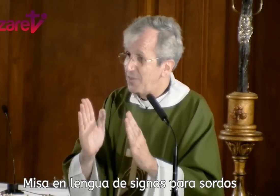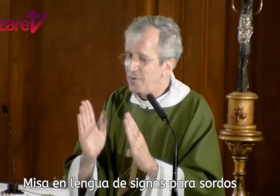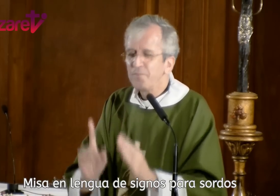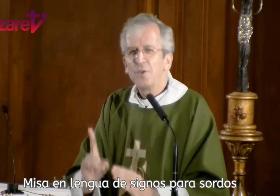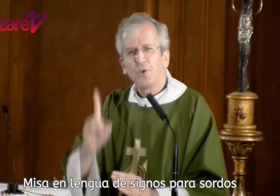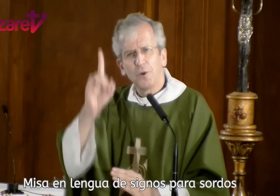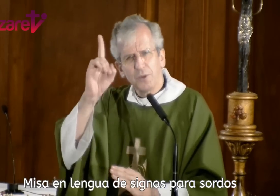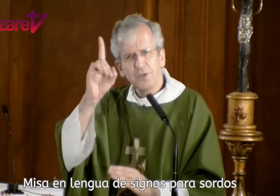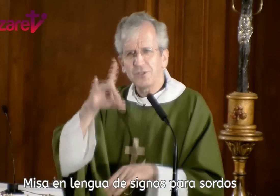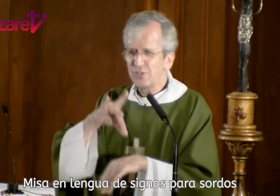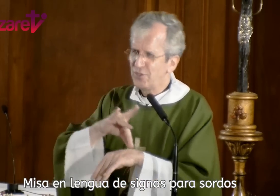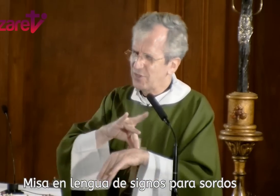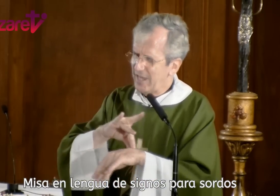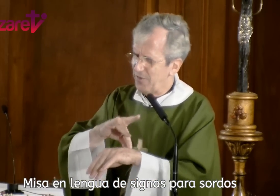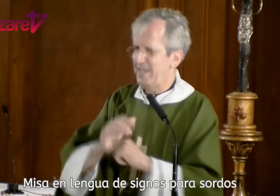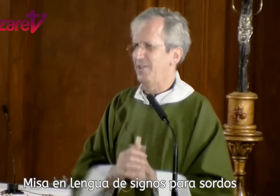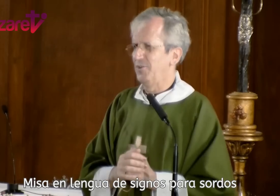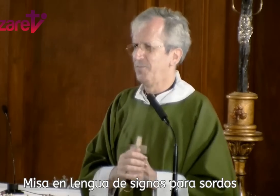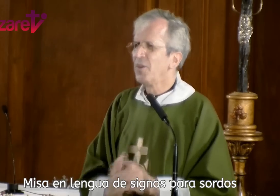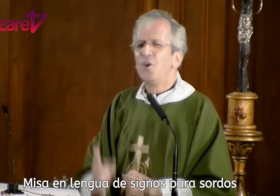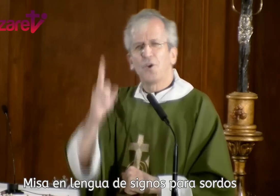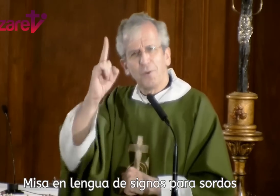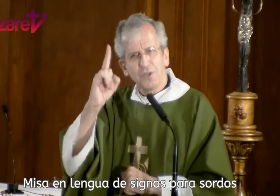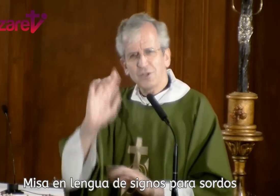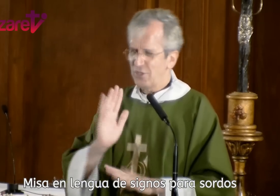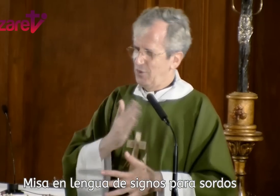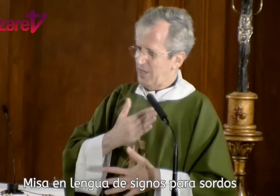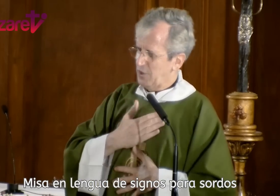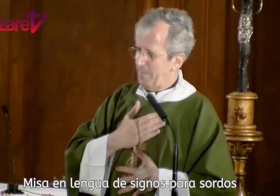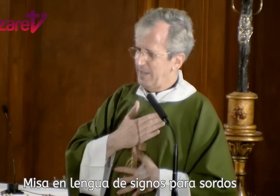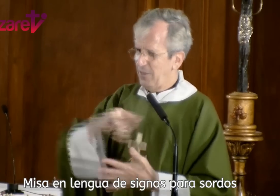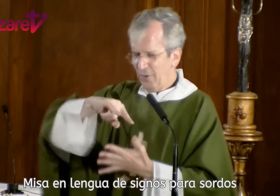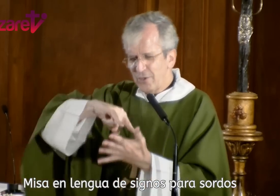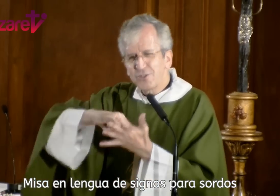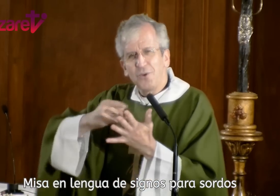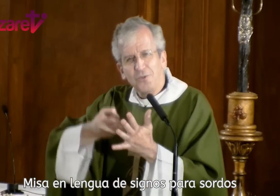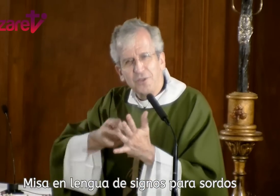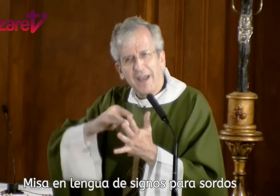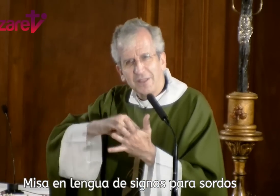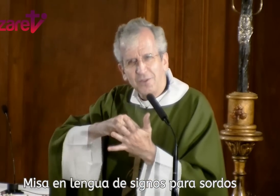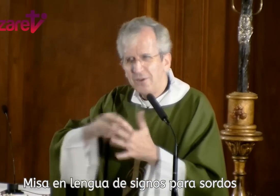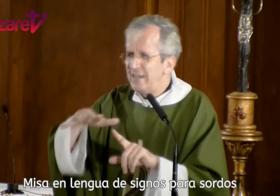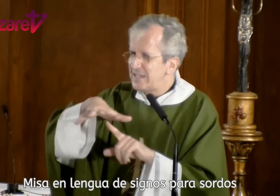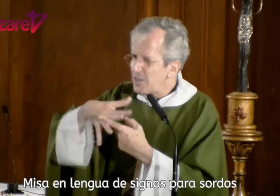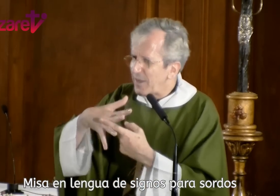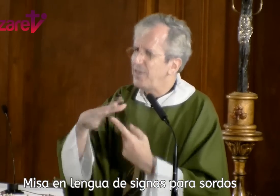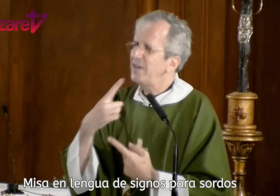pasado, cómo Dios nos ha ido guiando, cómo Dios nos ha sorprendido solucionando situaciones